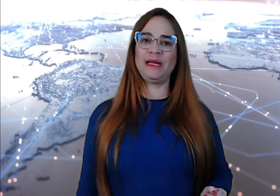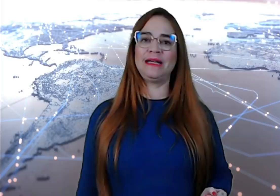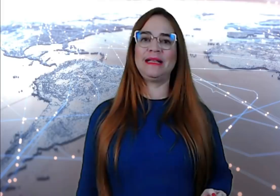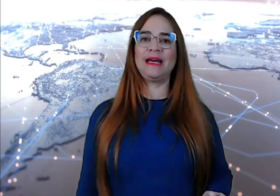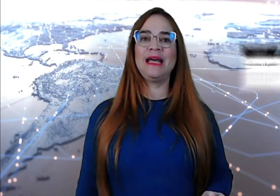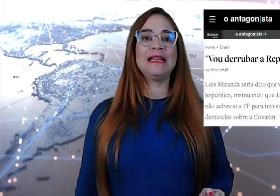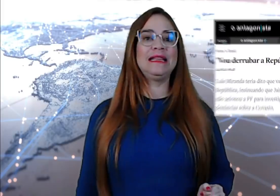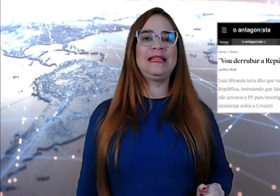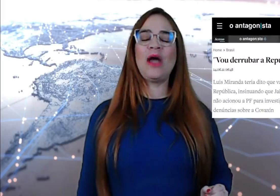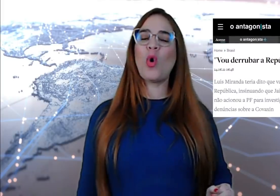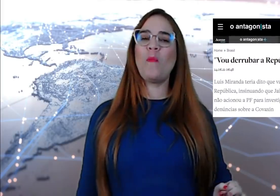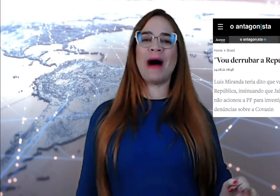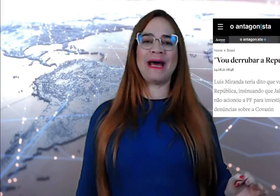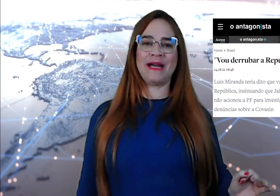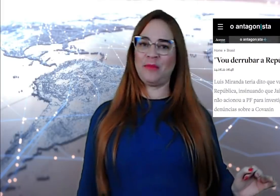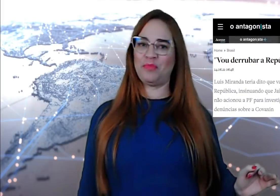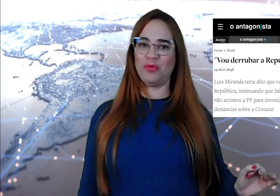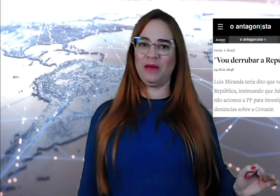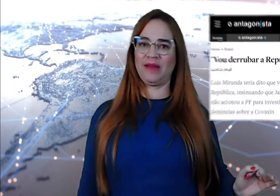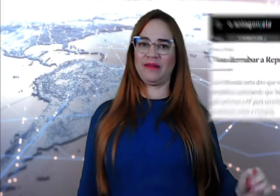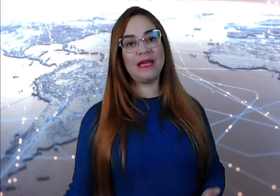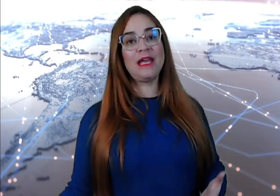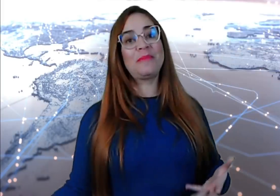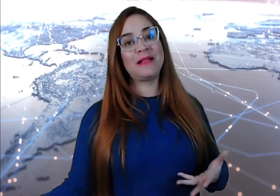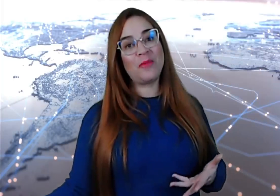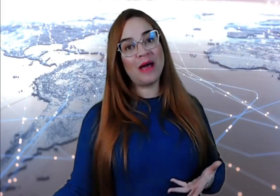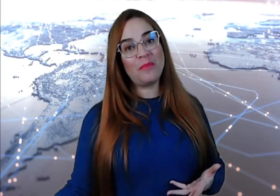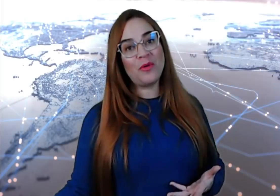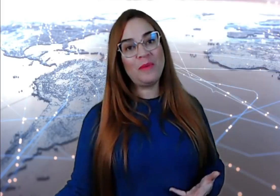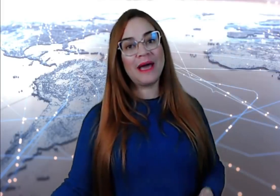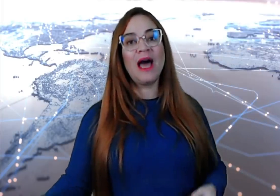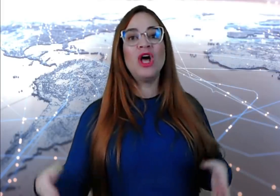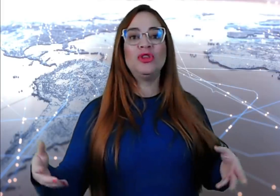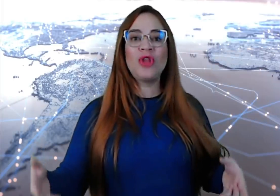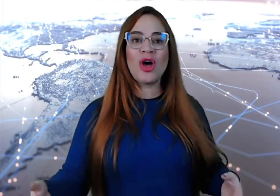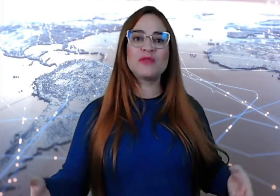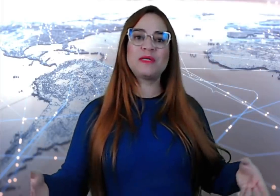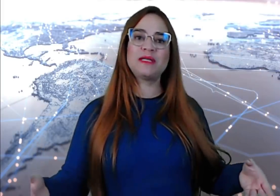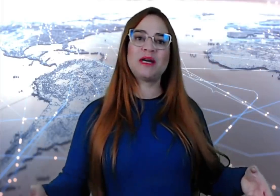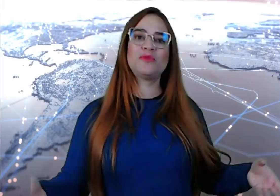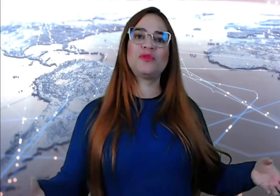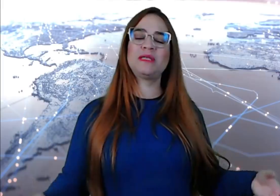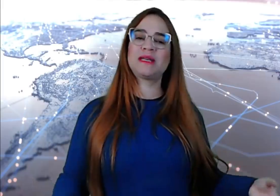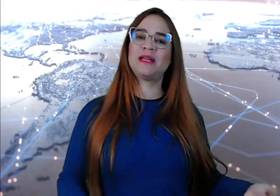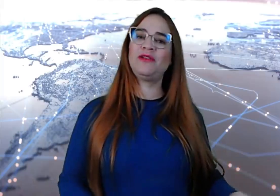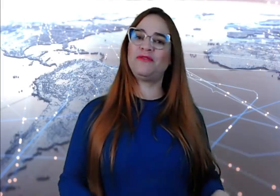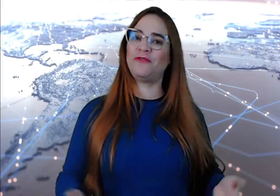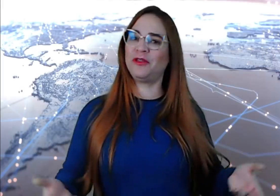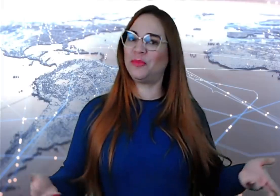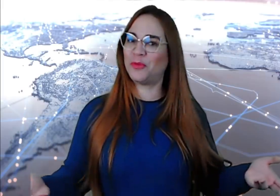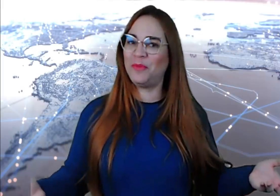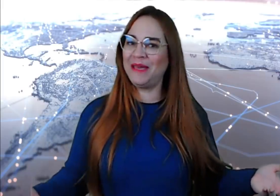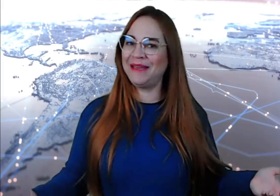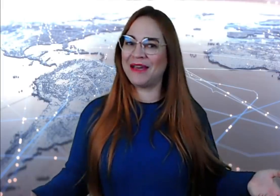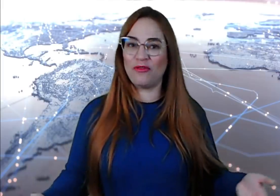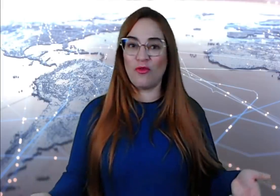Pilantra, derrubar a República. E para derrubar a República, nós precisamos de um escândalo envolvendo propina, voa